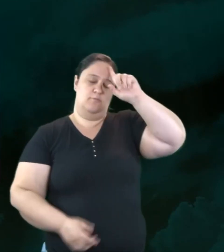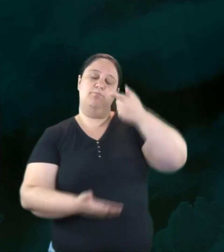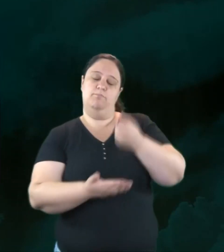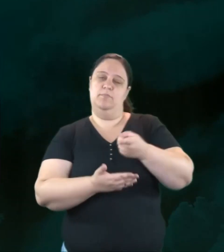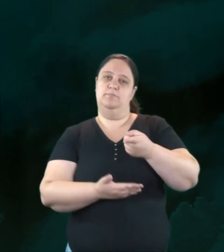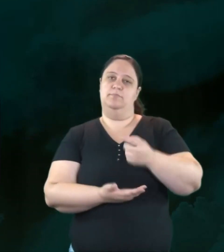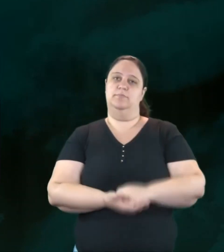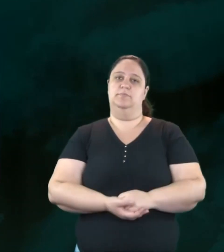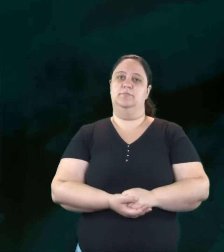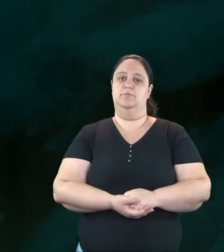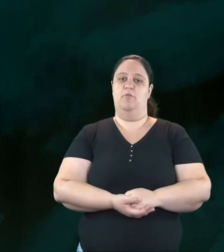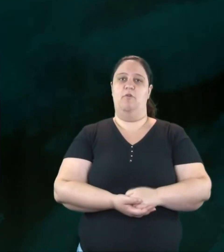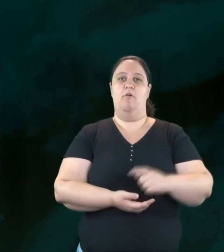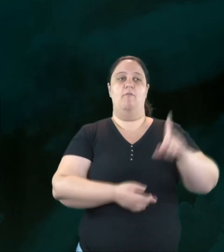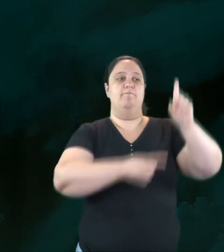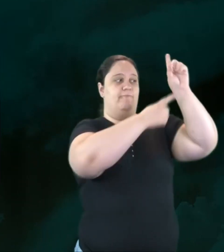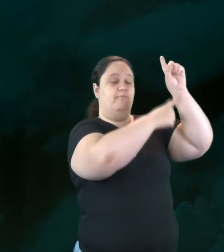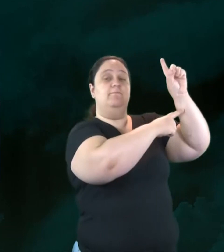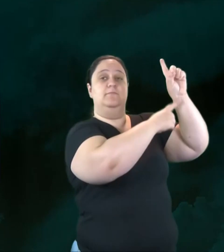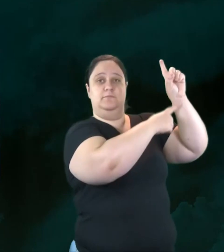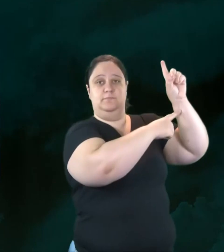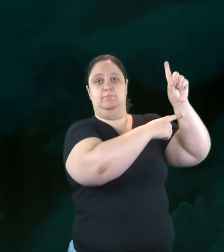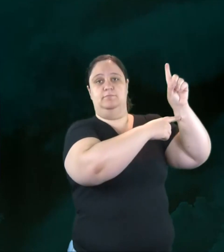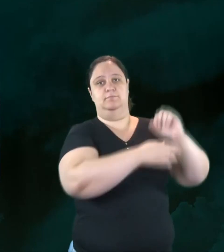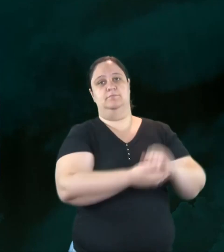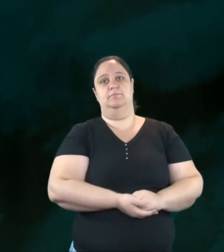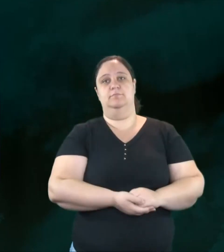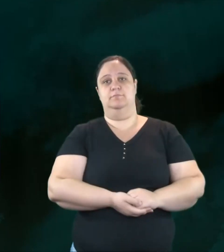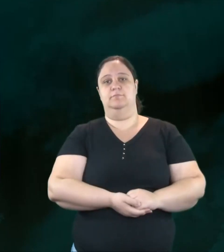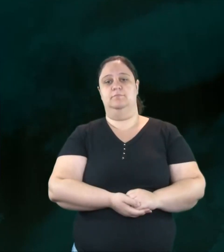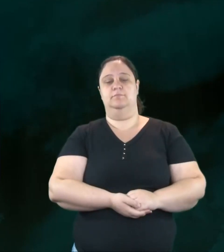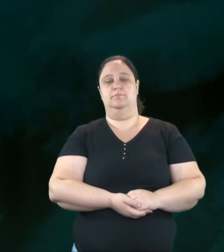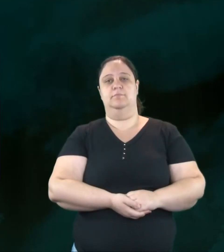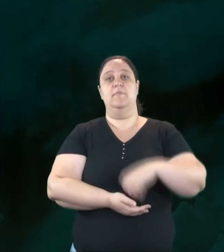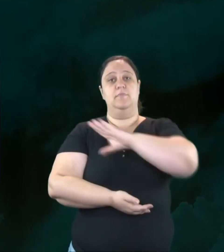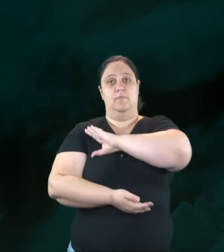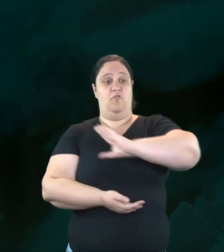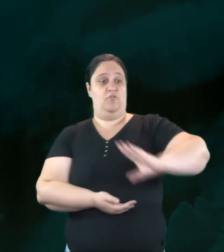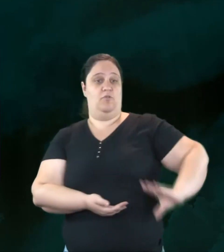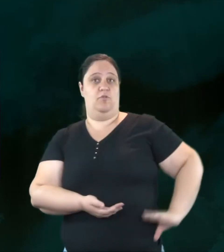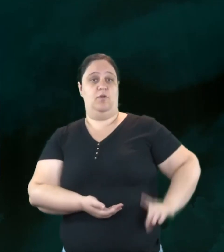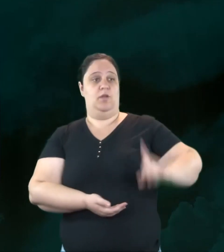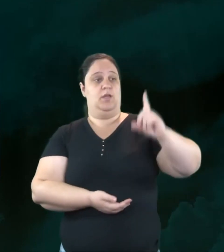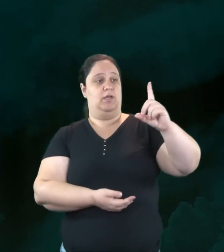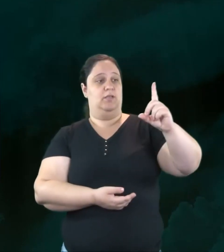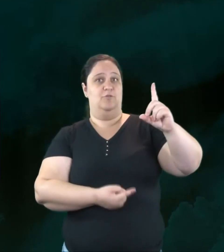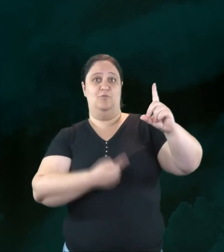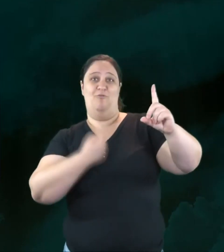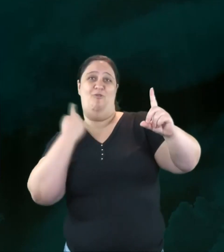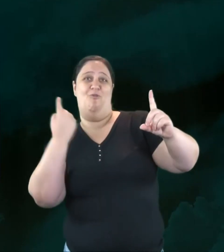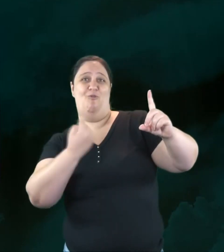a sua vontade. E ele é o único que pode conectar